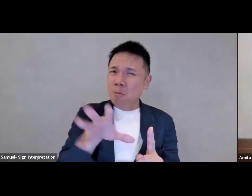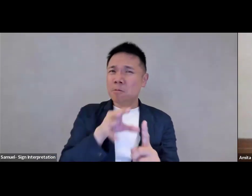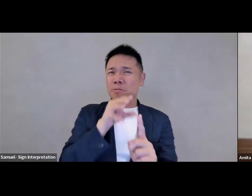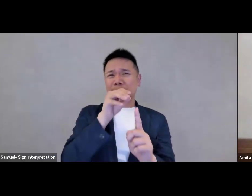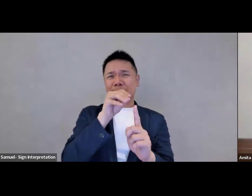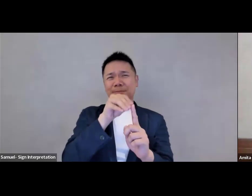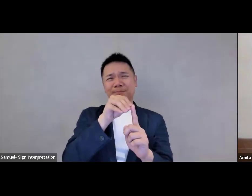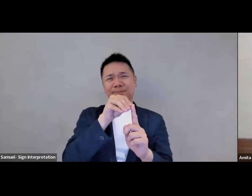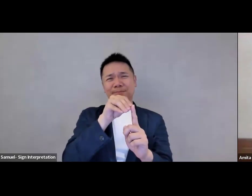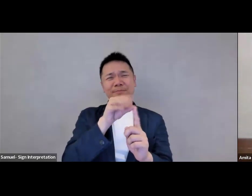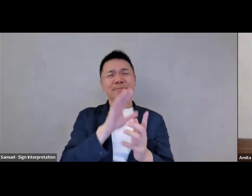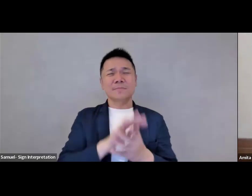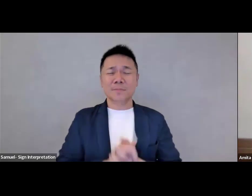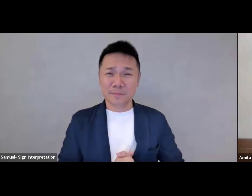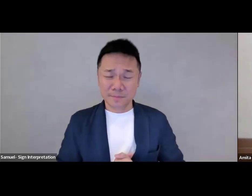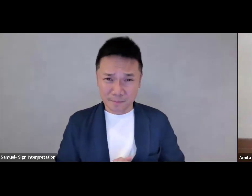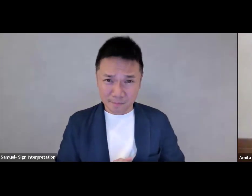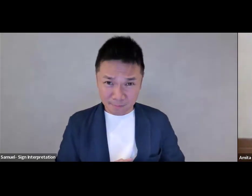因为。